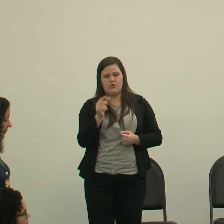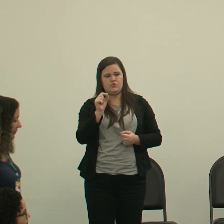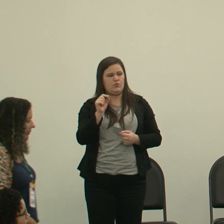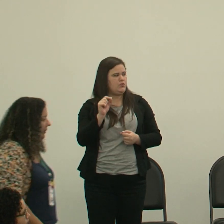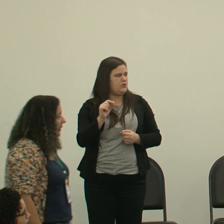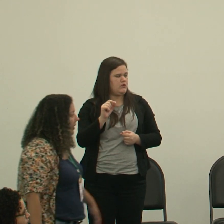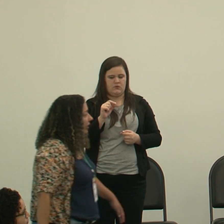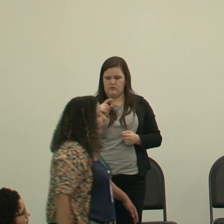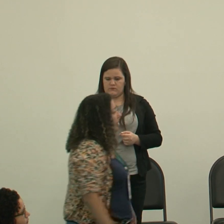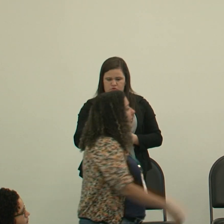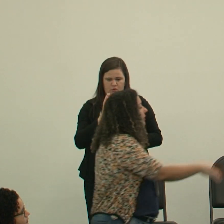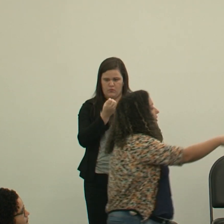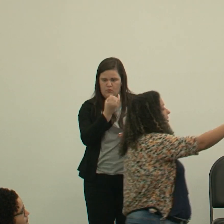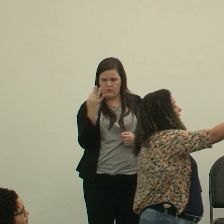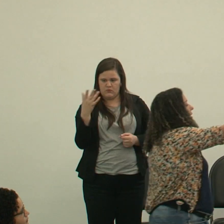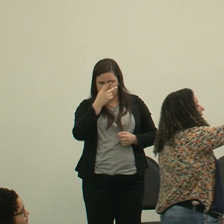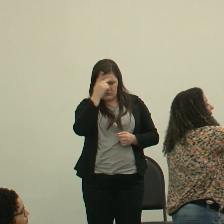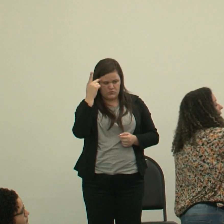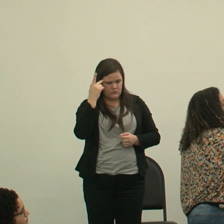já contou quantas pessoas tem aqui?